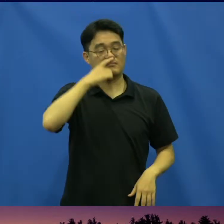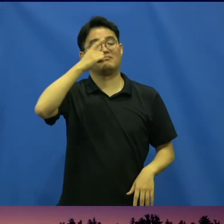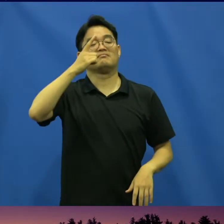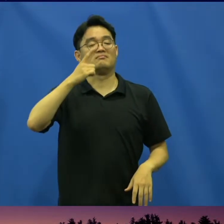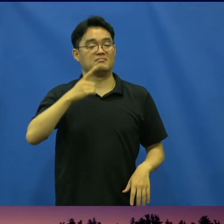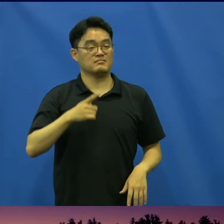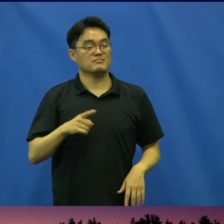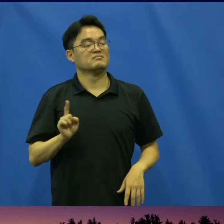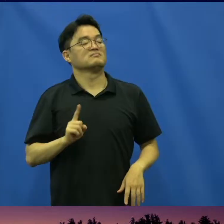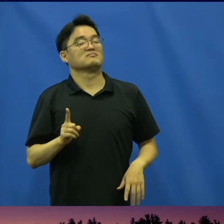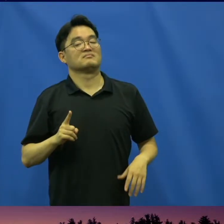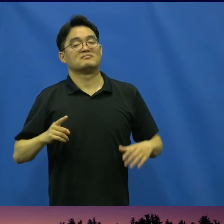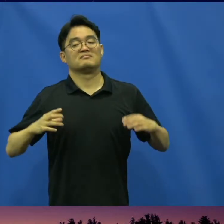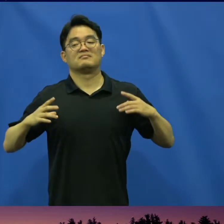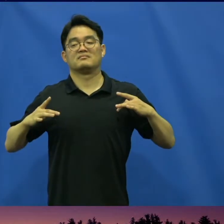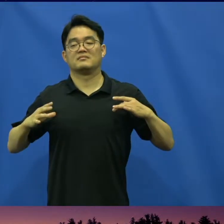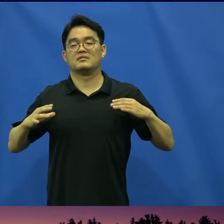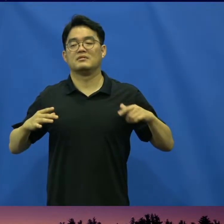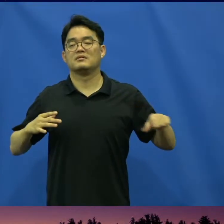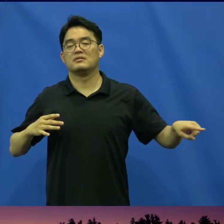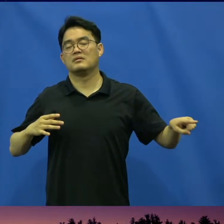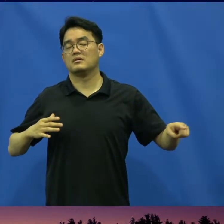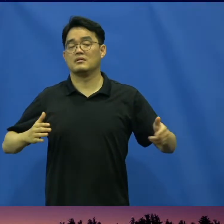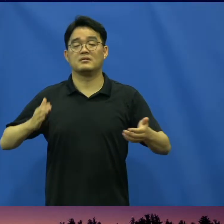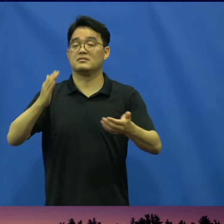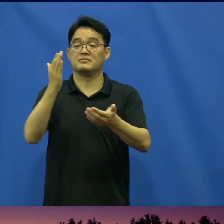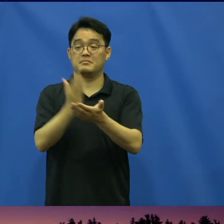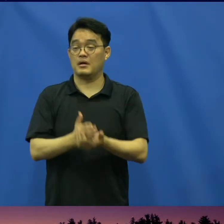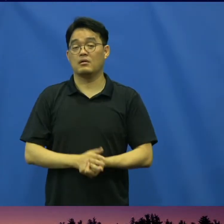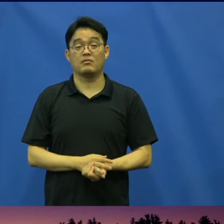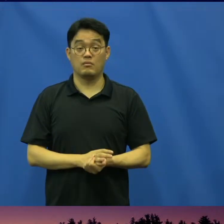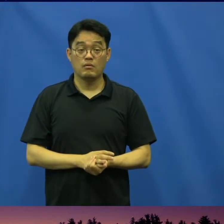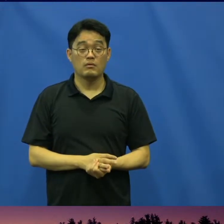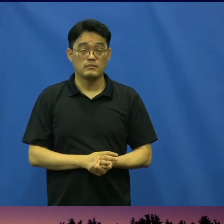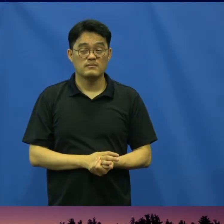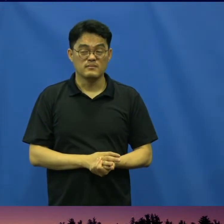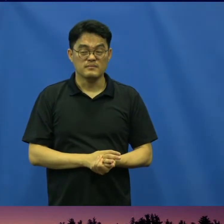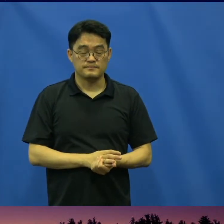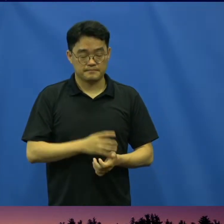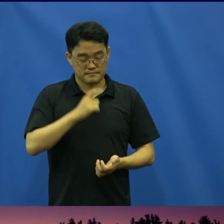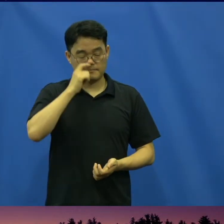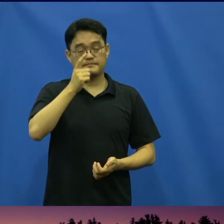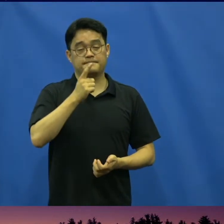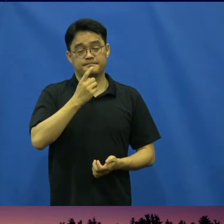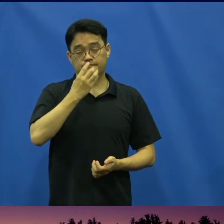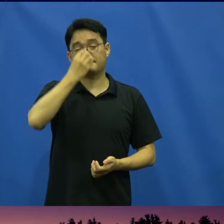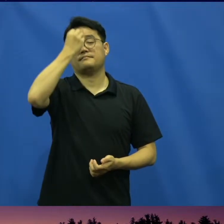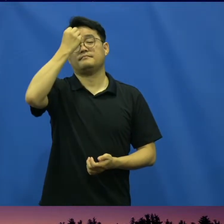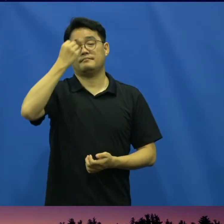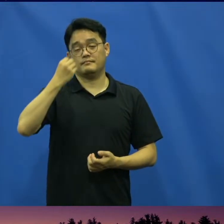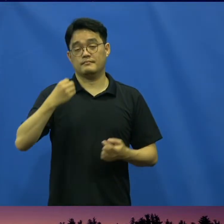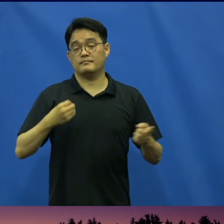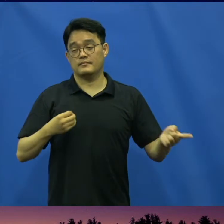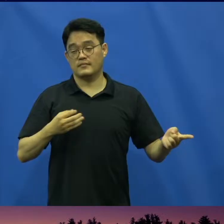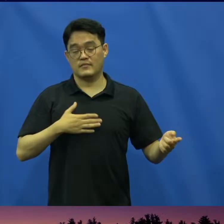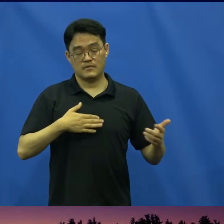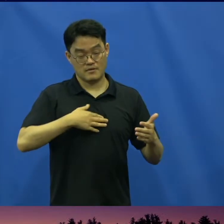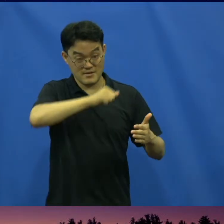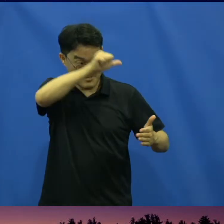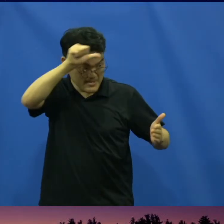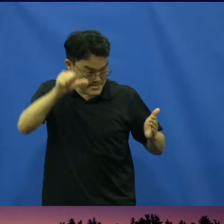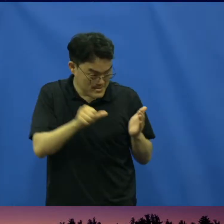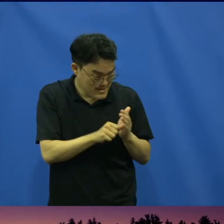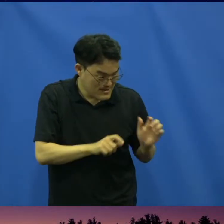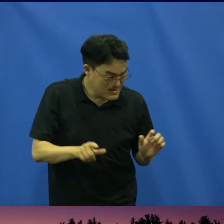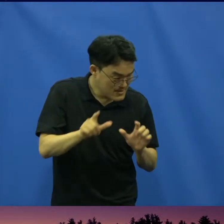위해서 모든 인생을 걸어요. 그 잘남, 그 교만, 그걸 위해 자기 인생을 걸어요.